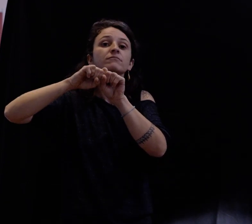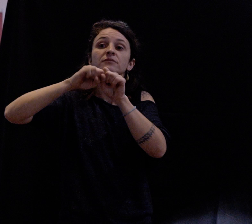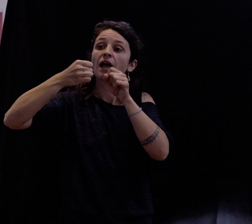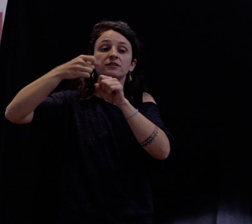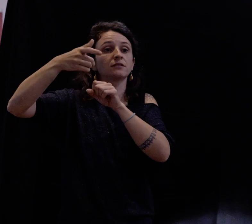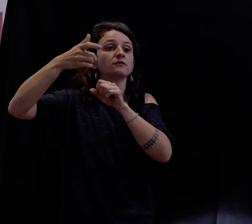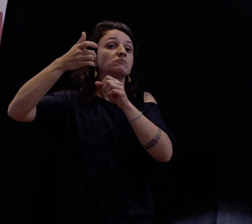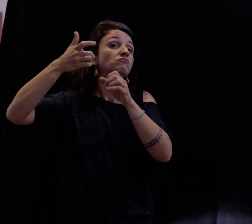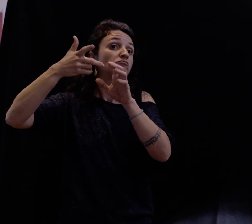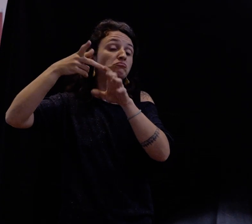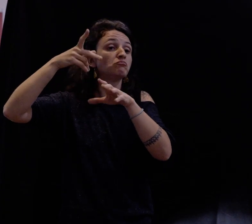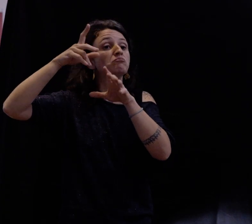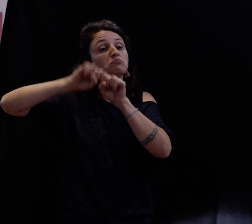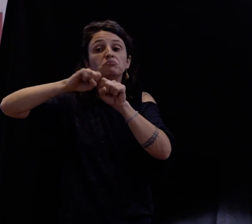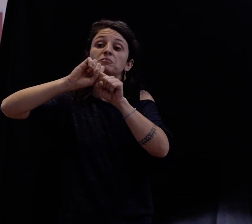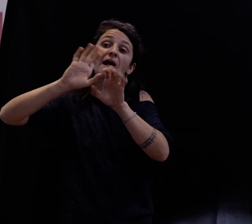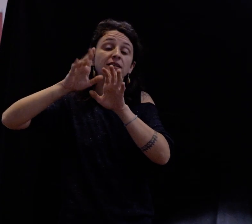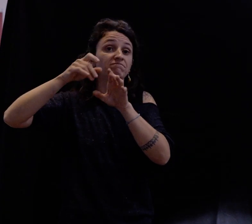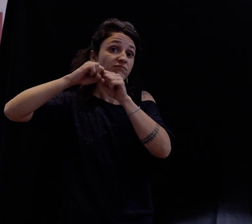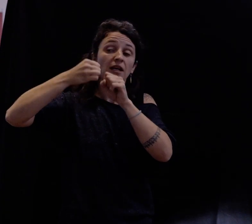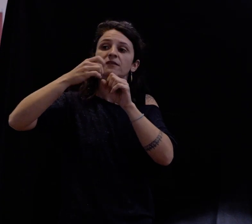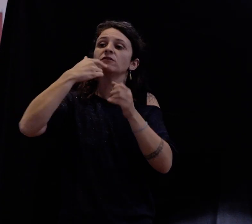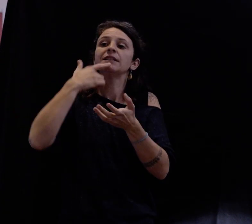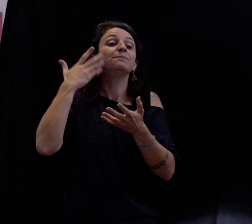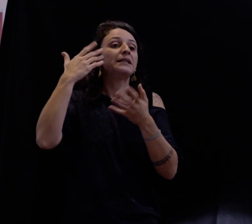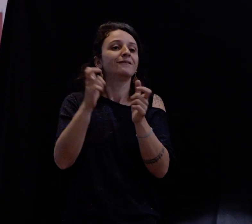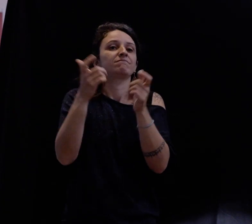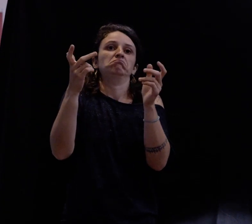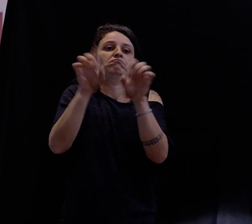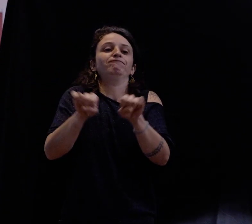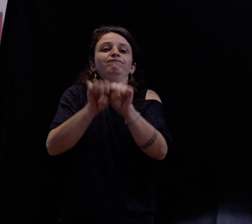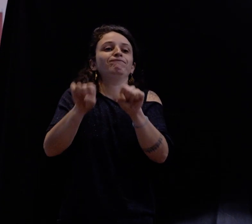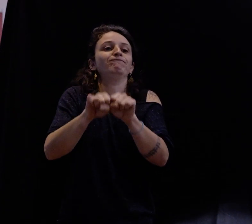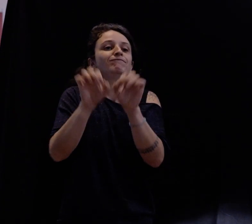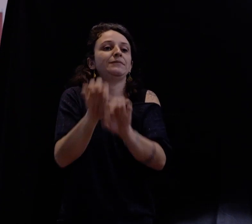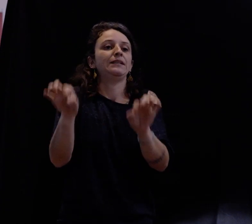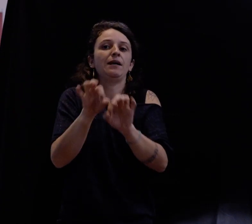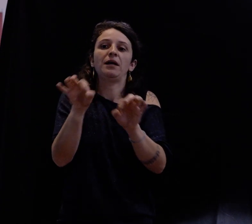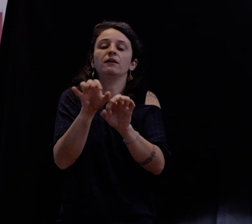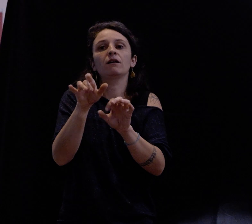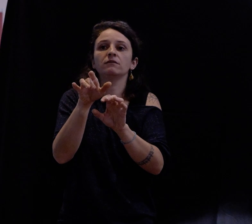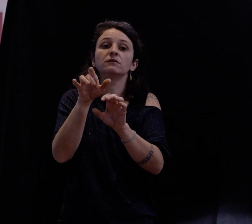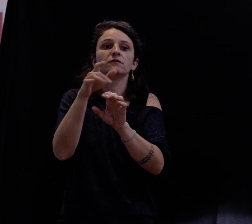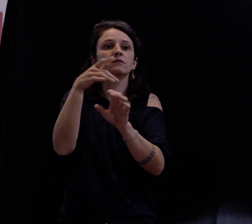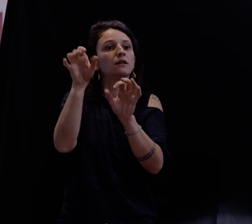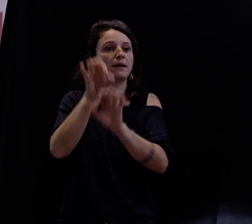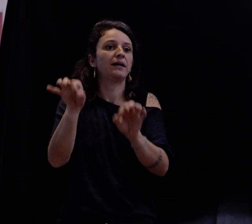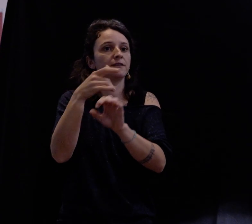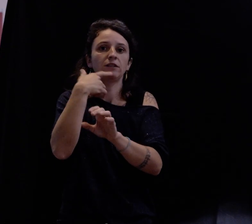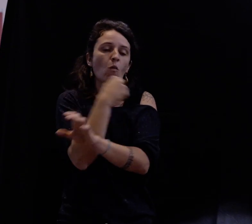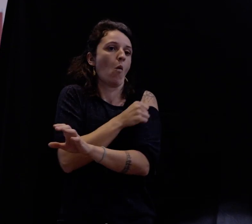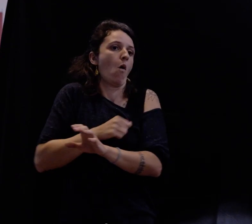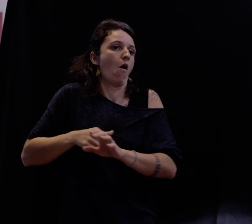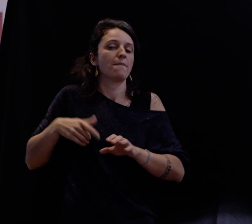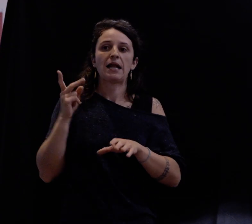on a tendance à se dire que s'il n'y a pas de machine, ça va être plus sévère que s'il y a une machine, même si elle ne fonctionne pas très bien. Et donc ça,